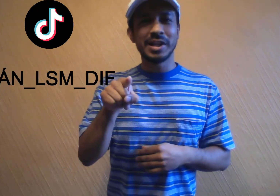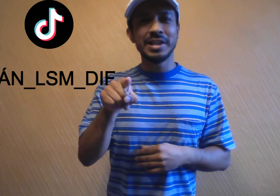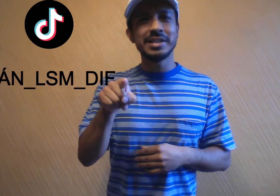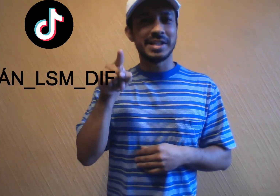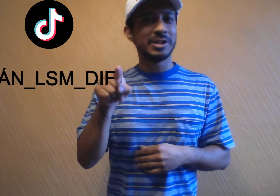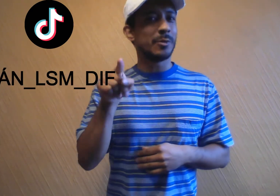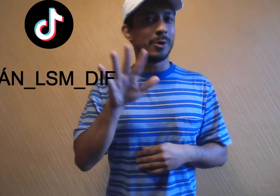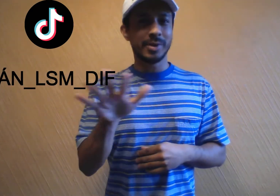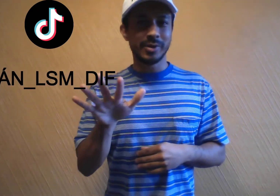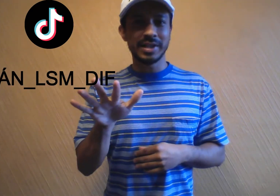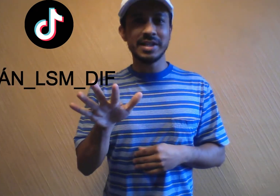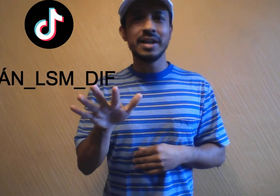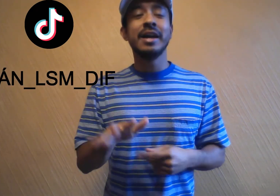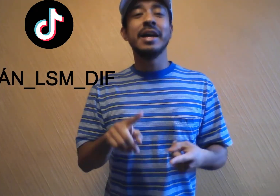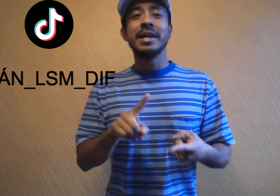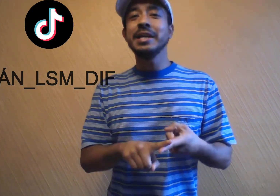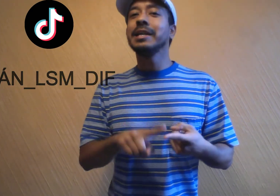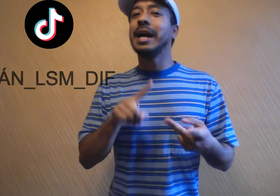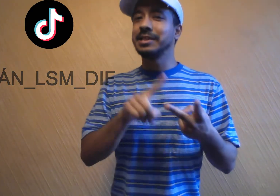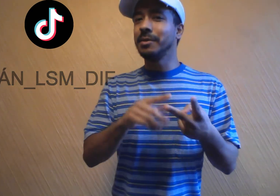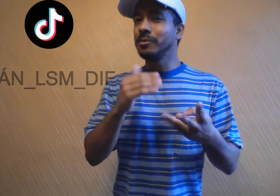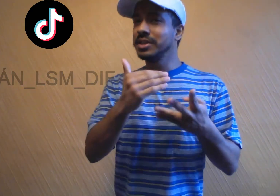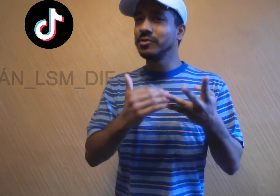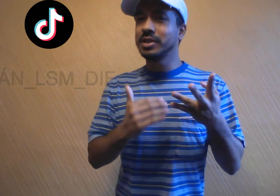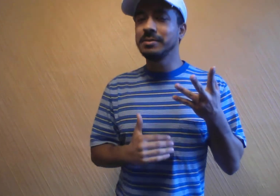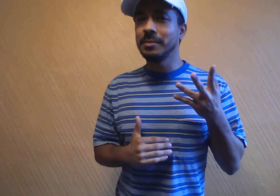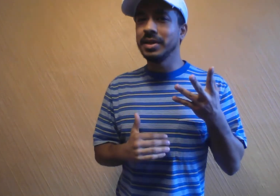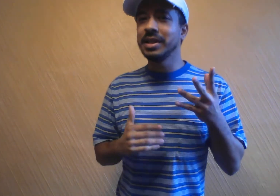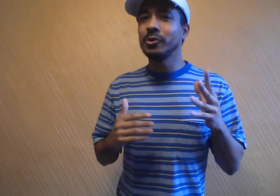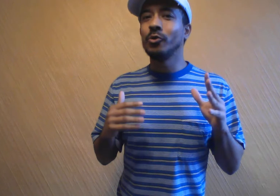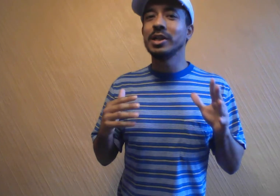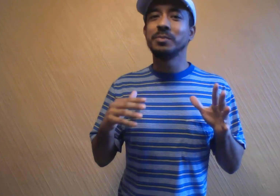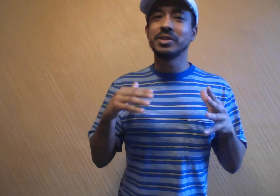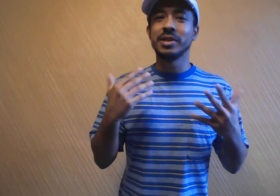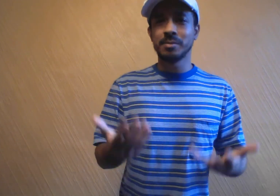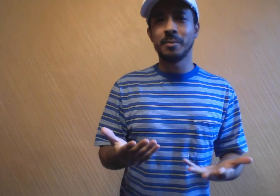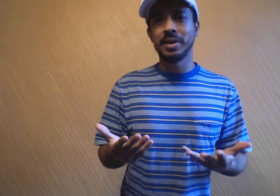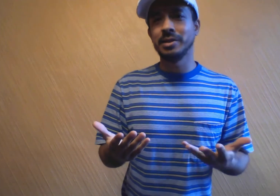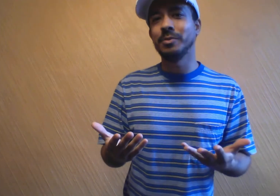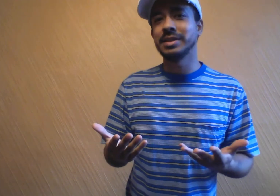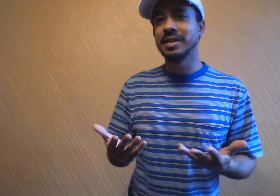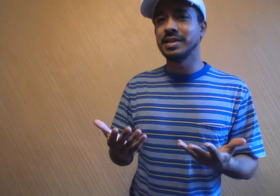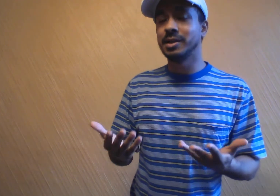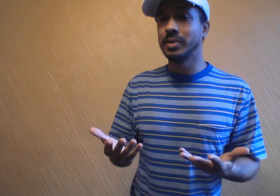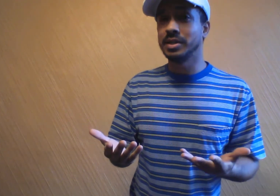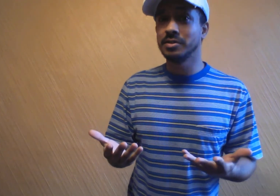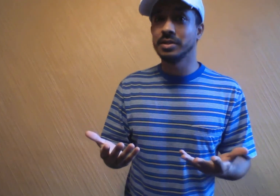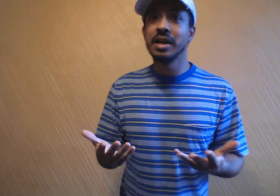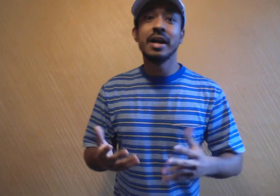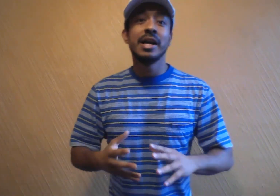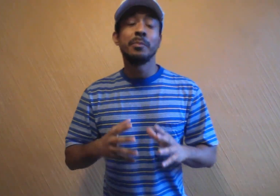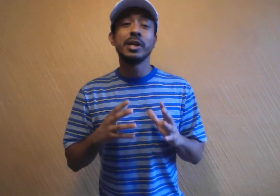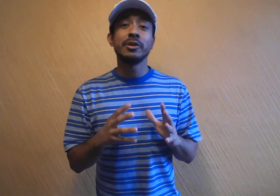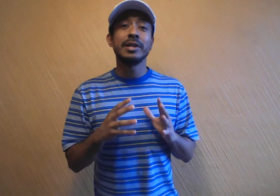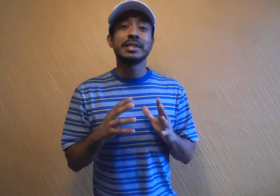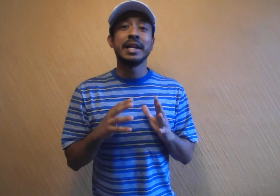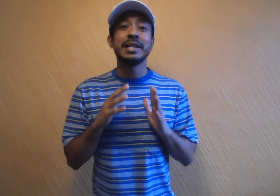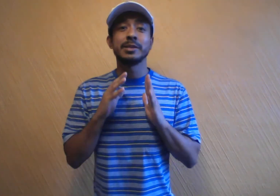Dani, sí, No Me Olvido de Ti. Y así vamos a ir sucesivamente con las personas que me han pedido bastantes interpretaciones. Y por ello es que les